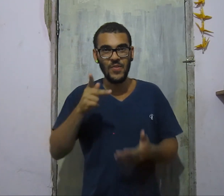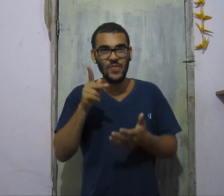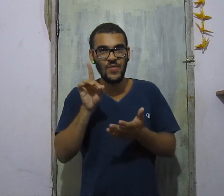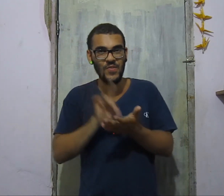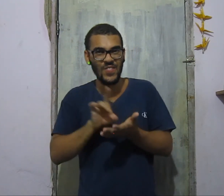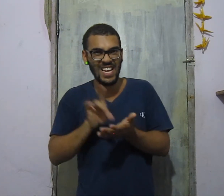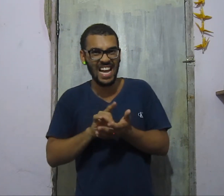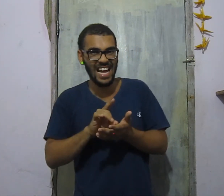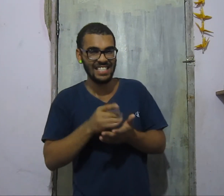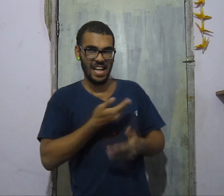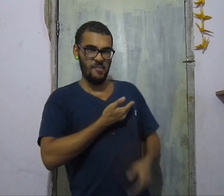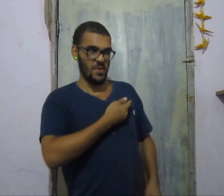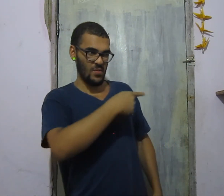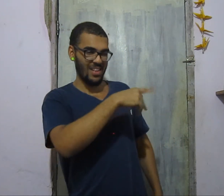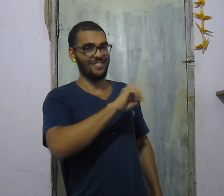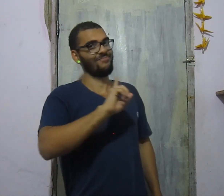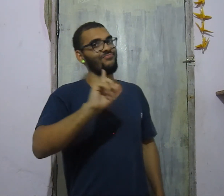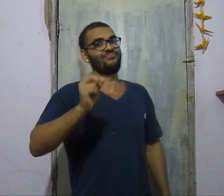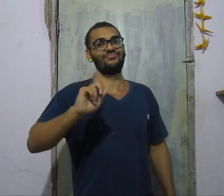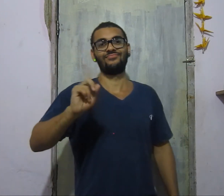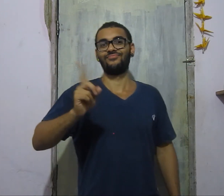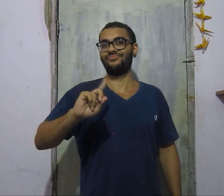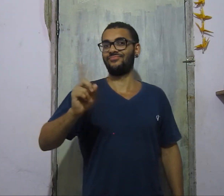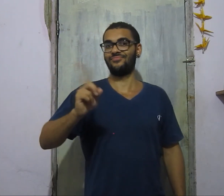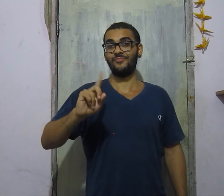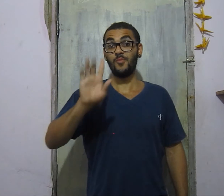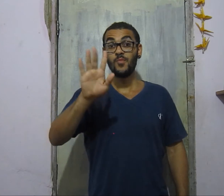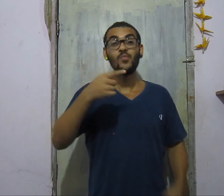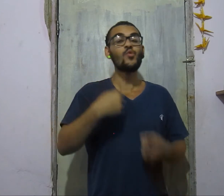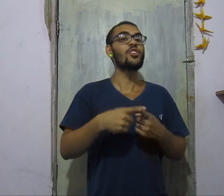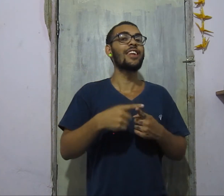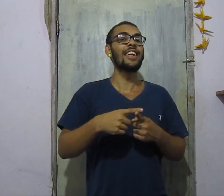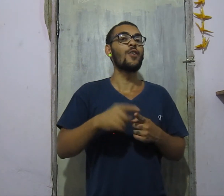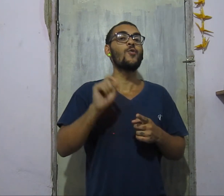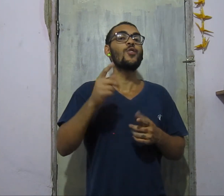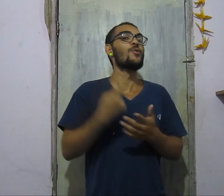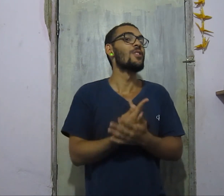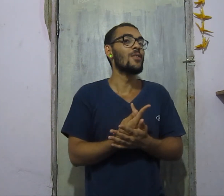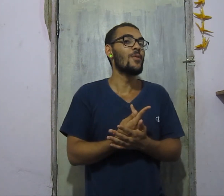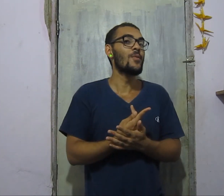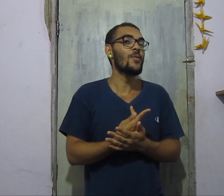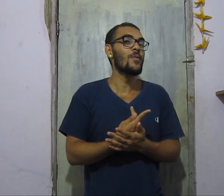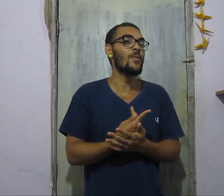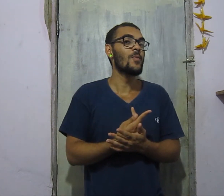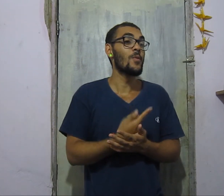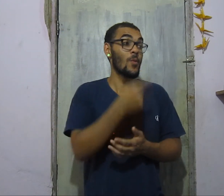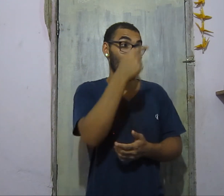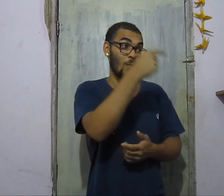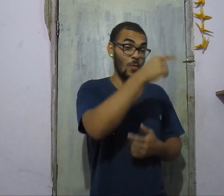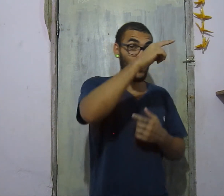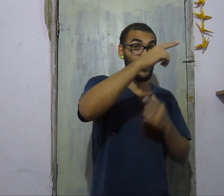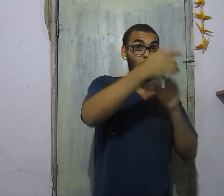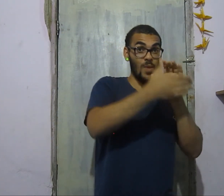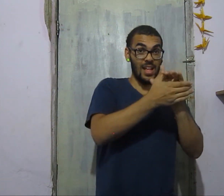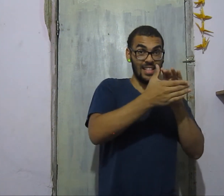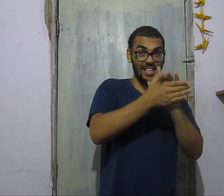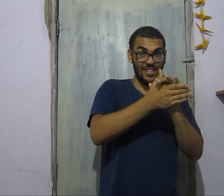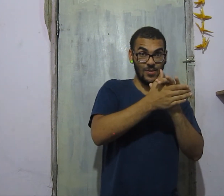dela. Só que, na verdade, a gente descobre que esse homem não tá tentando ajudar ela. Por quê?